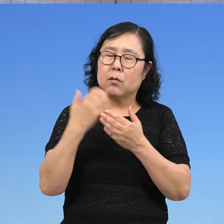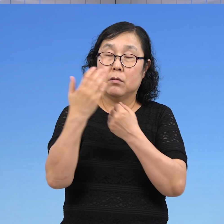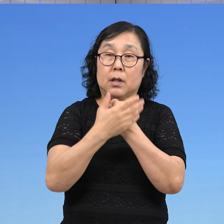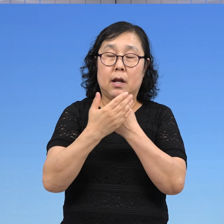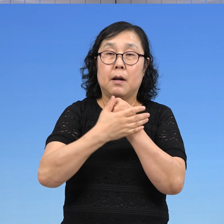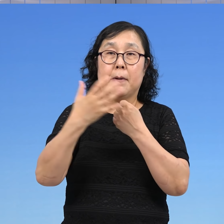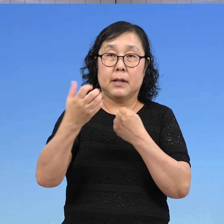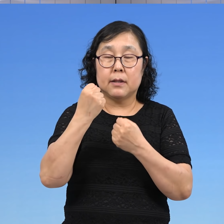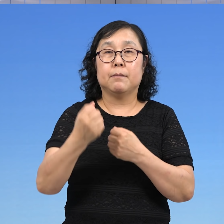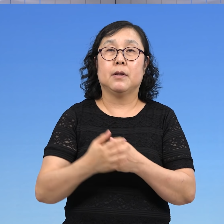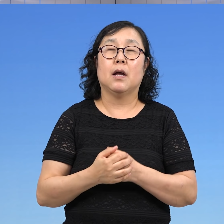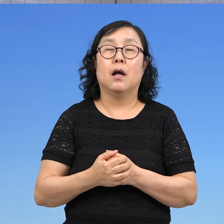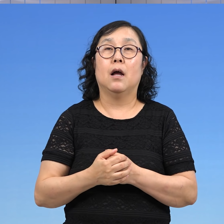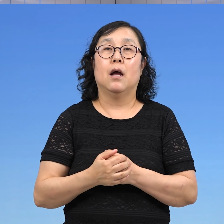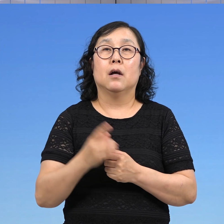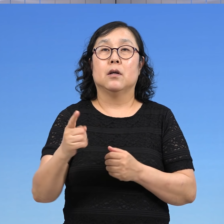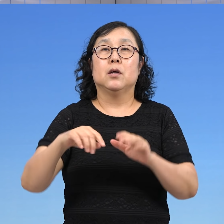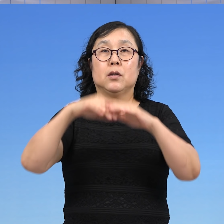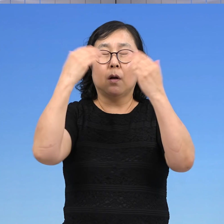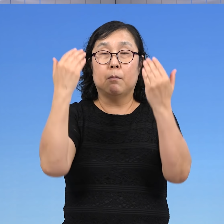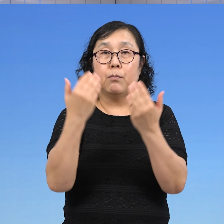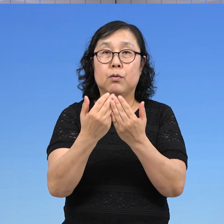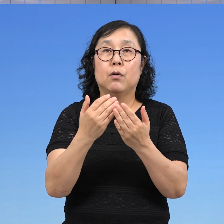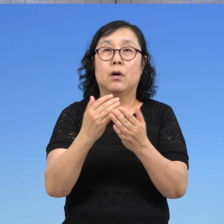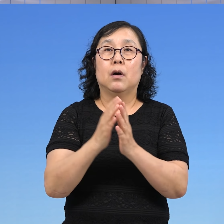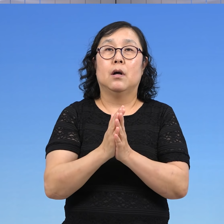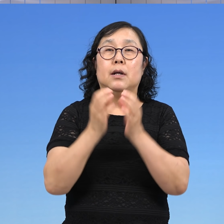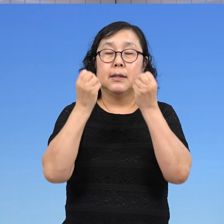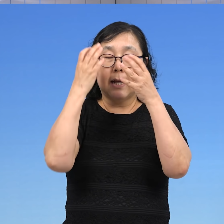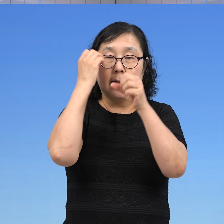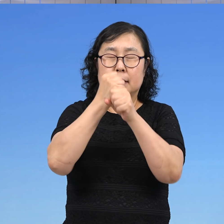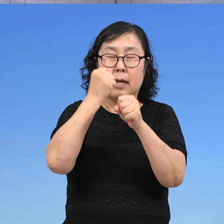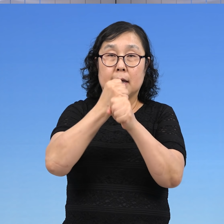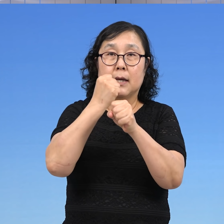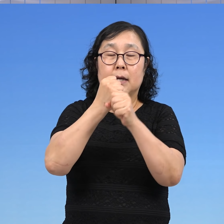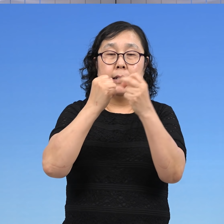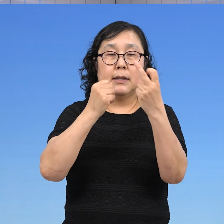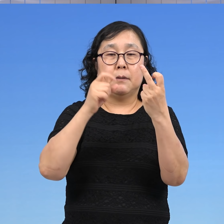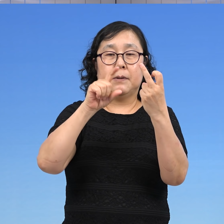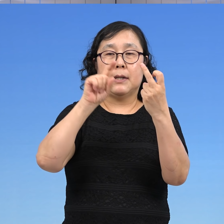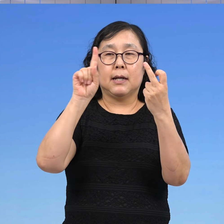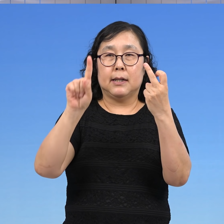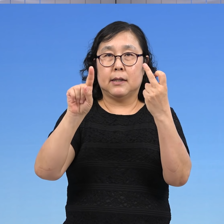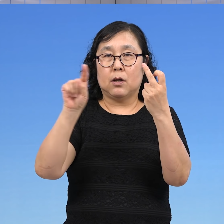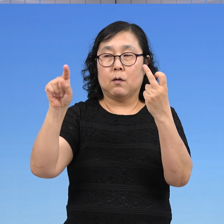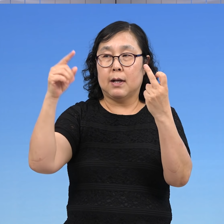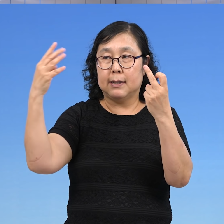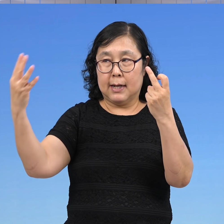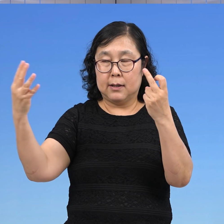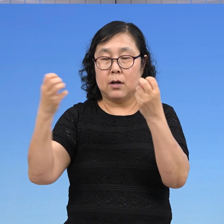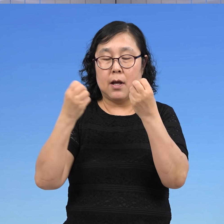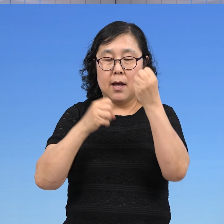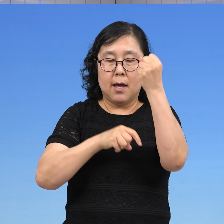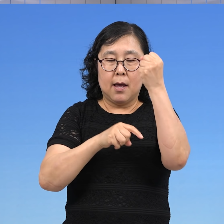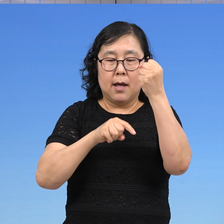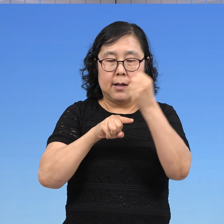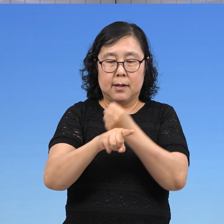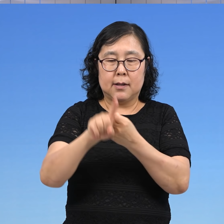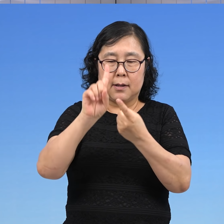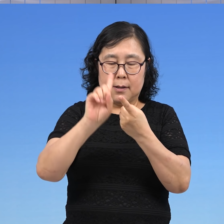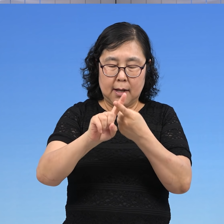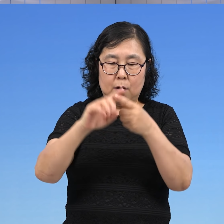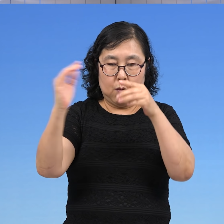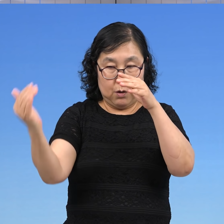그런 시간을 가졌습니다 그리고는 그것이 전부 이창식 22장 1절 과 사진의 원리대로